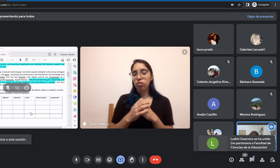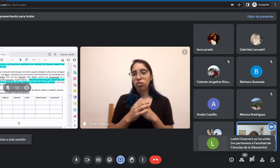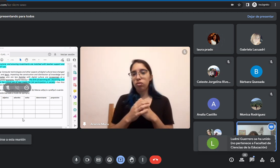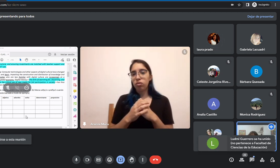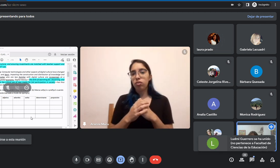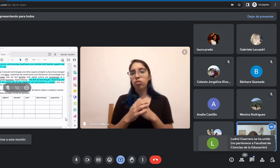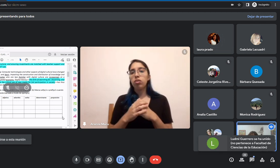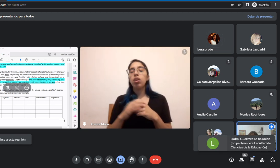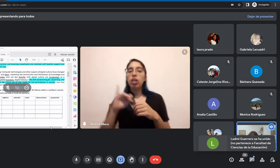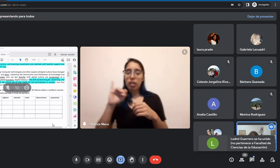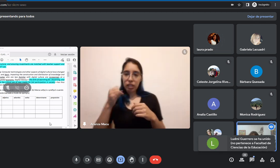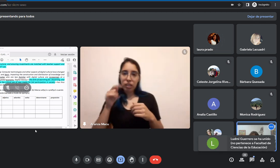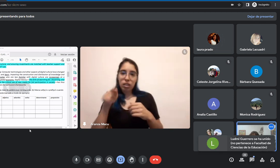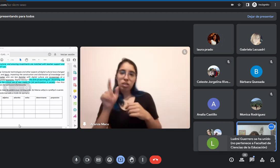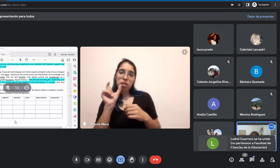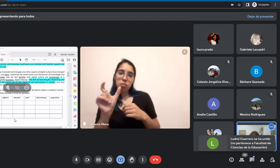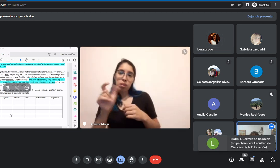approach no lleva E.